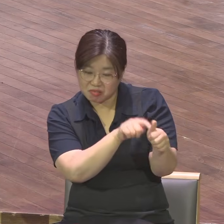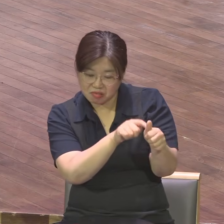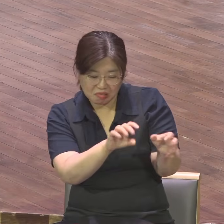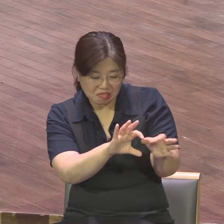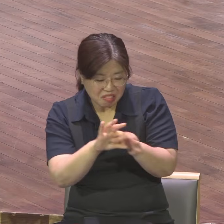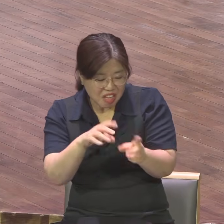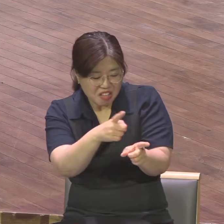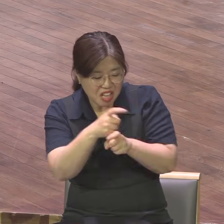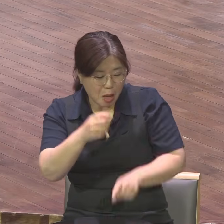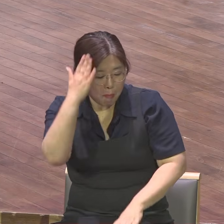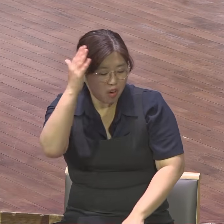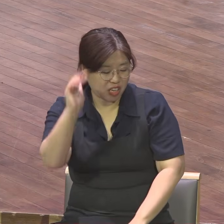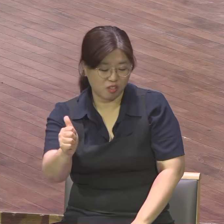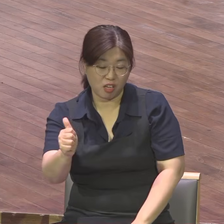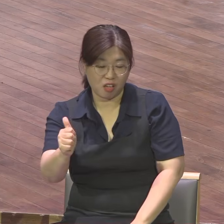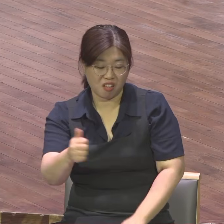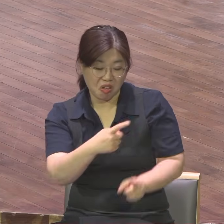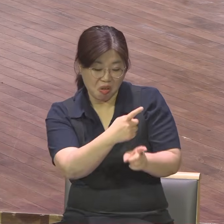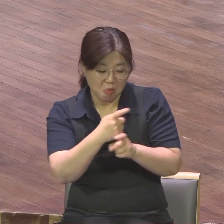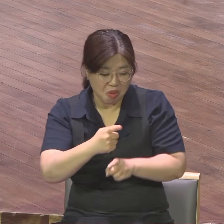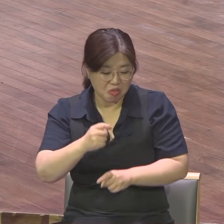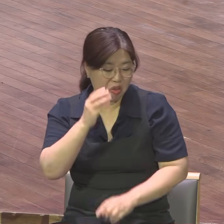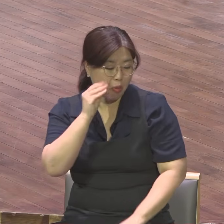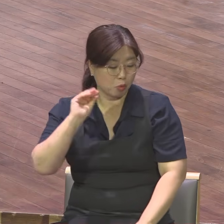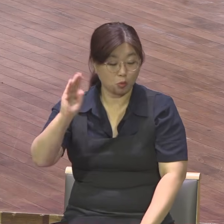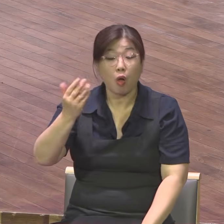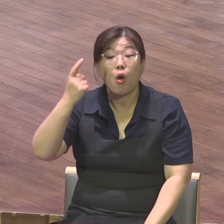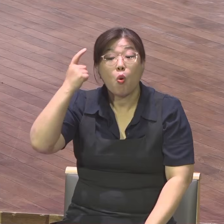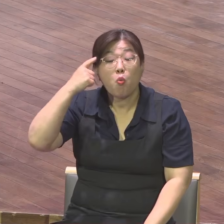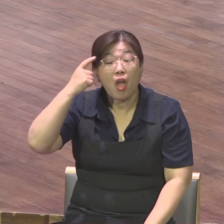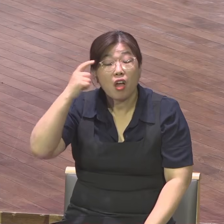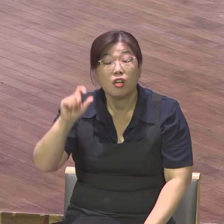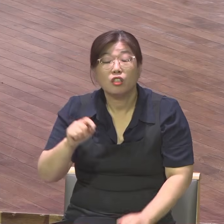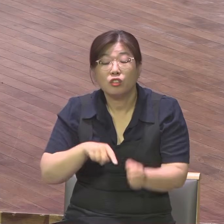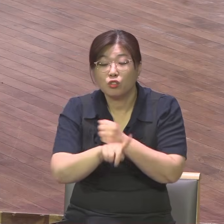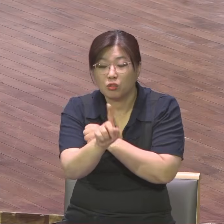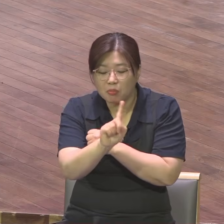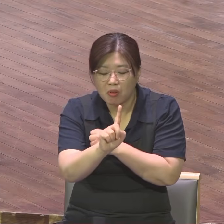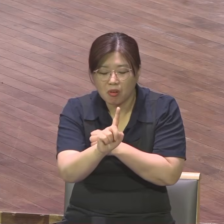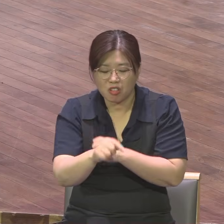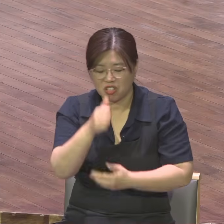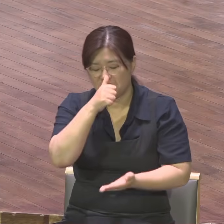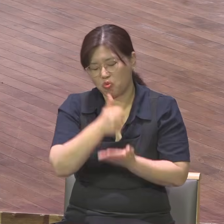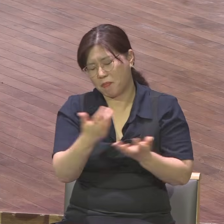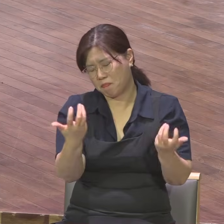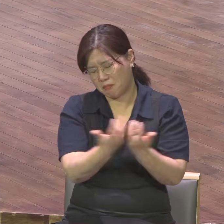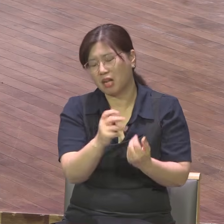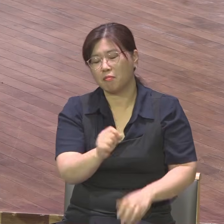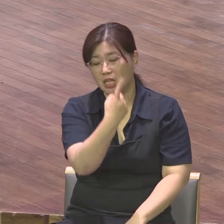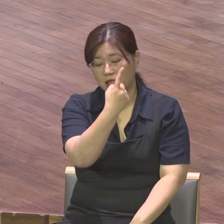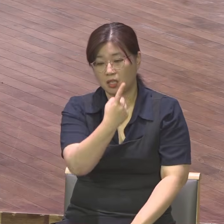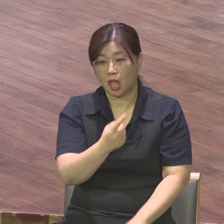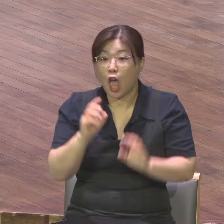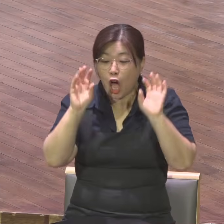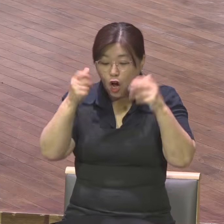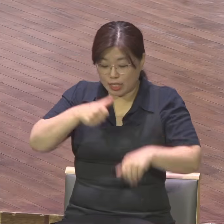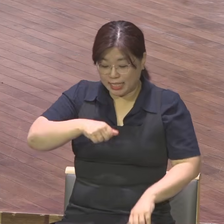원수들이 형통하면 그의 죄가 많음으로 여호와께서 그를 공고하게 하셨습니다. 어린 자녀들이